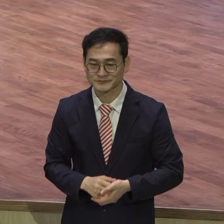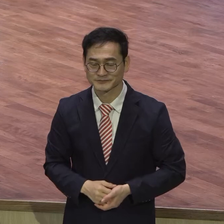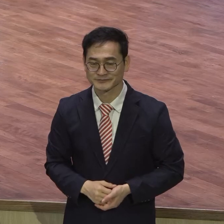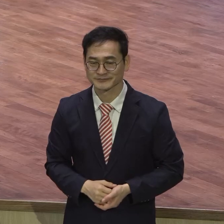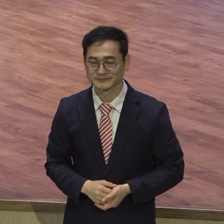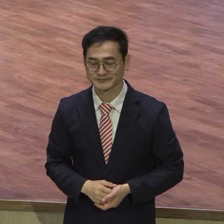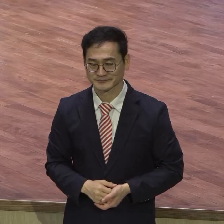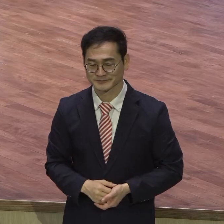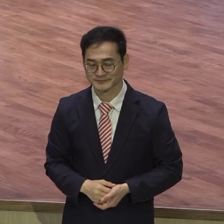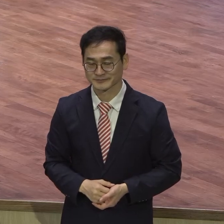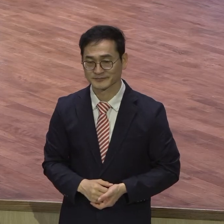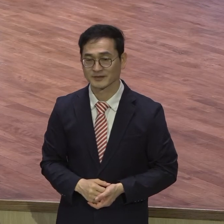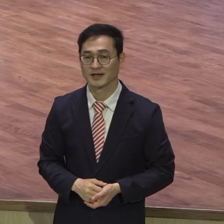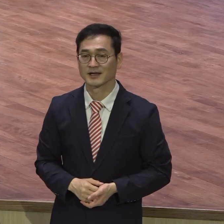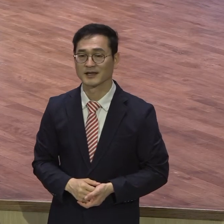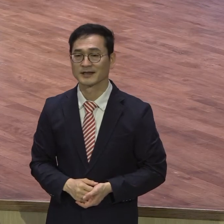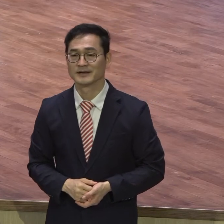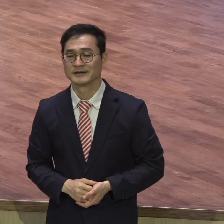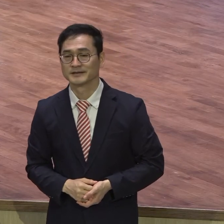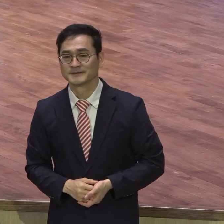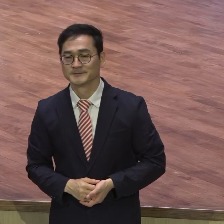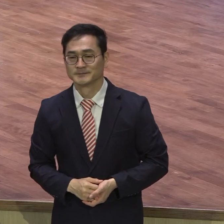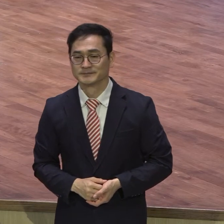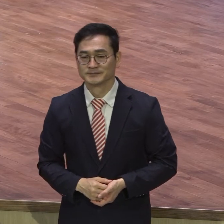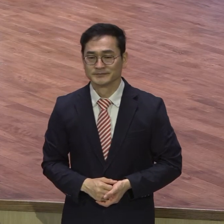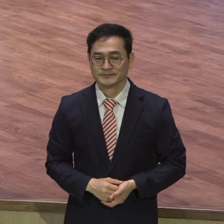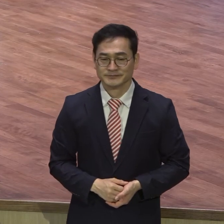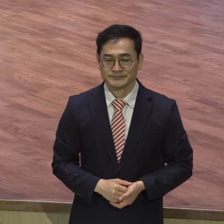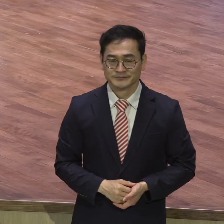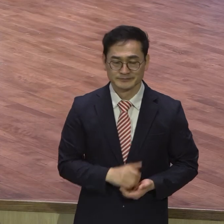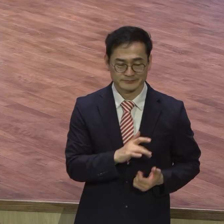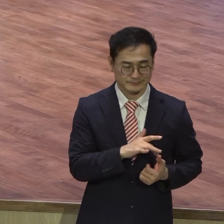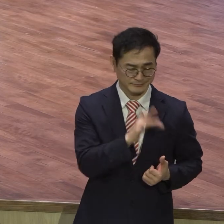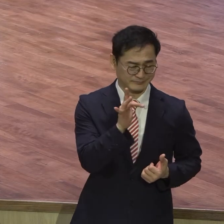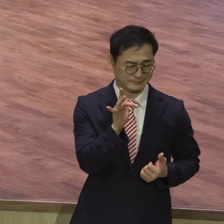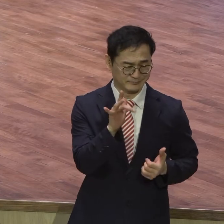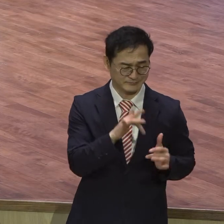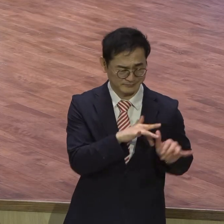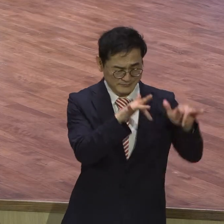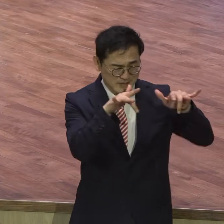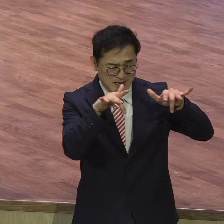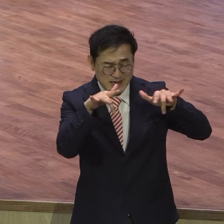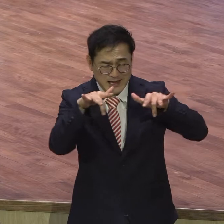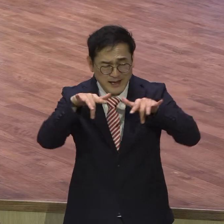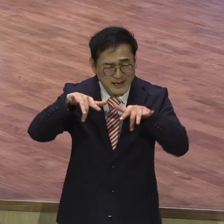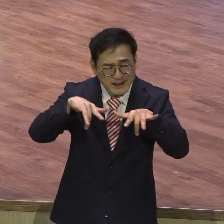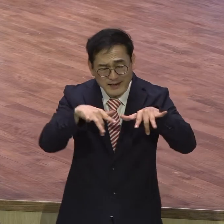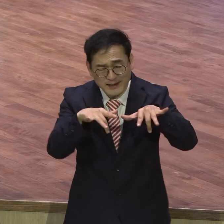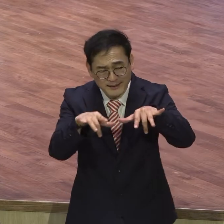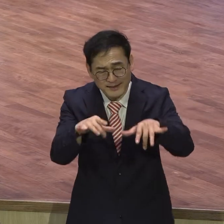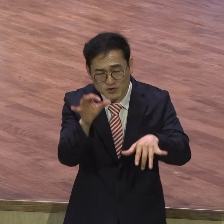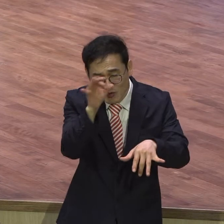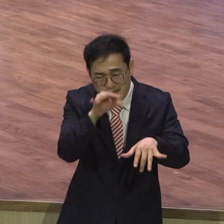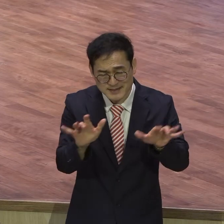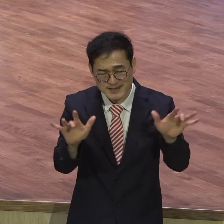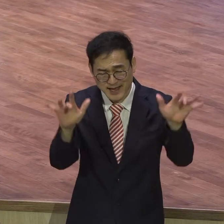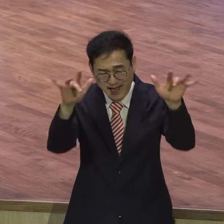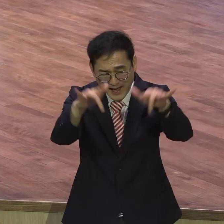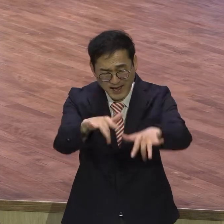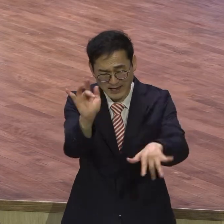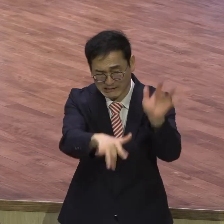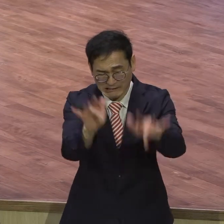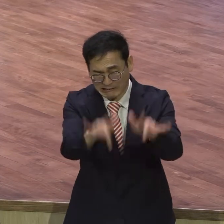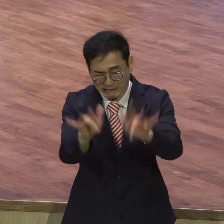예수님의 말씀은 적시로 귀신들이 나와가지고 돼지대에 들어가니까 돼지대에 귀신이